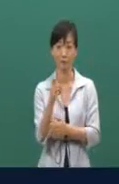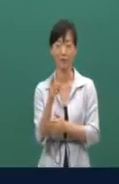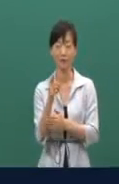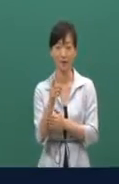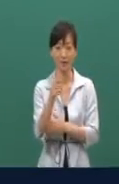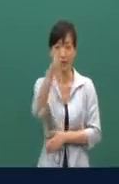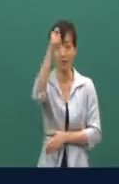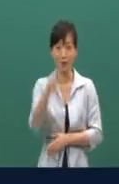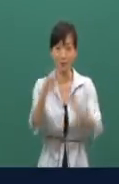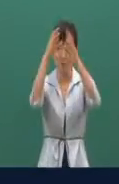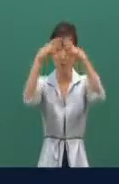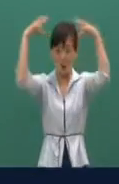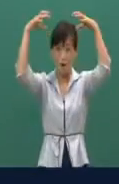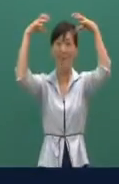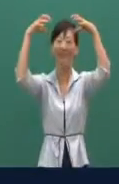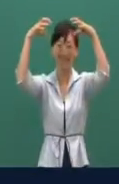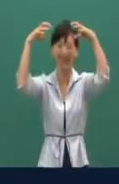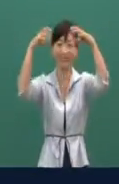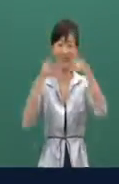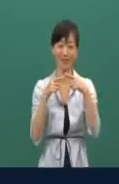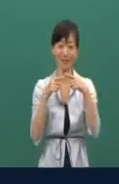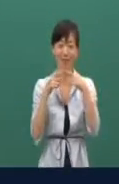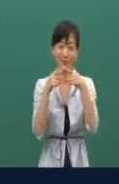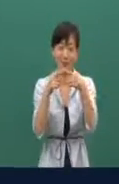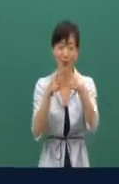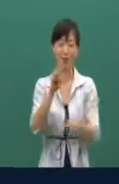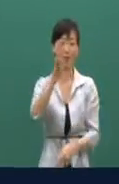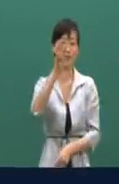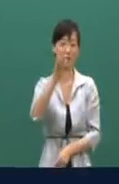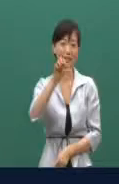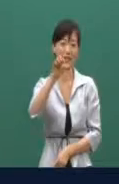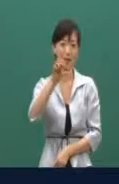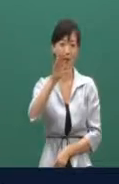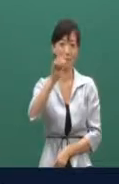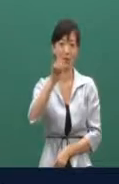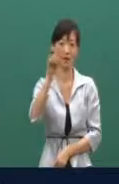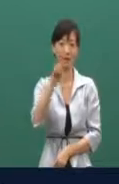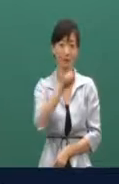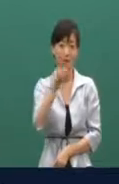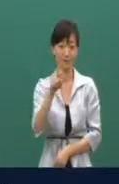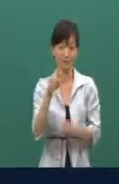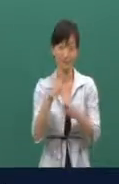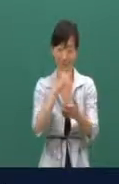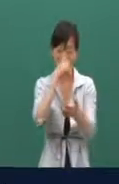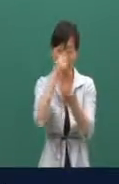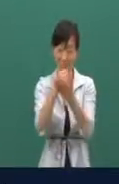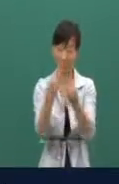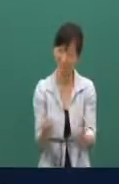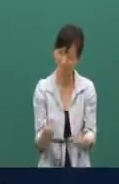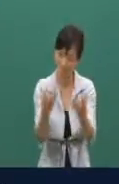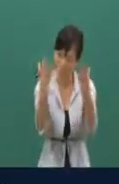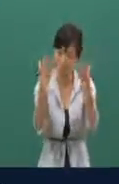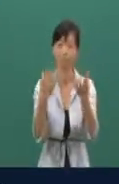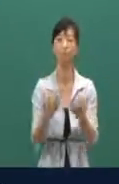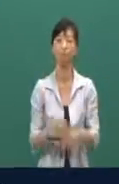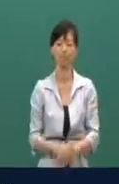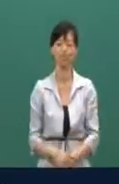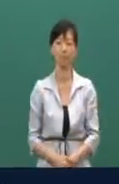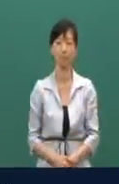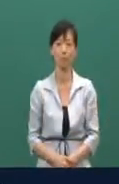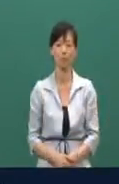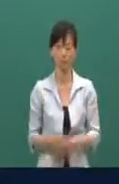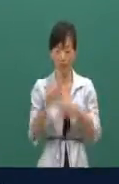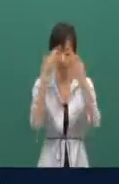岡本さんらは記念のくす玉を割って入場者35万人達成を祝いました